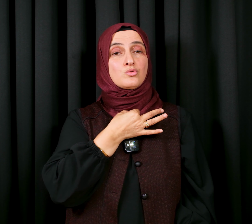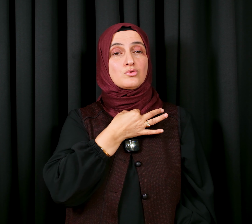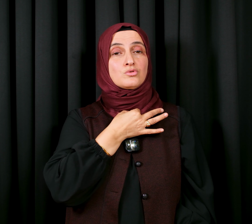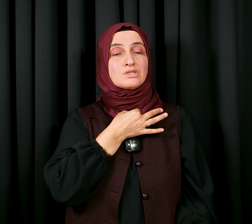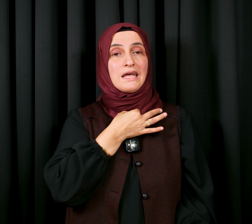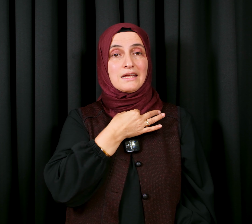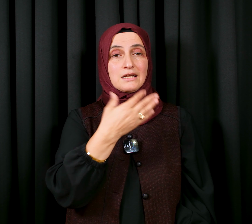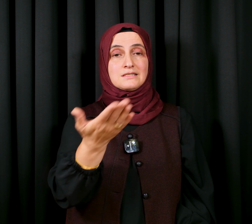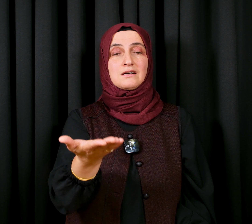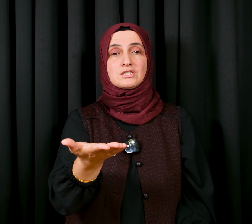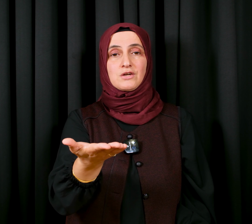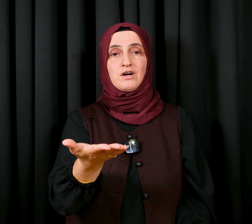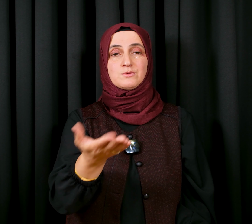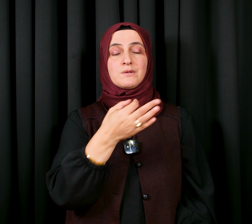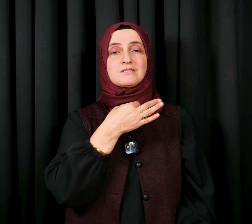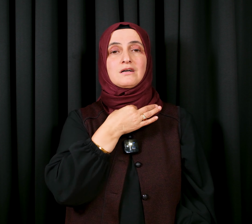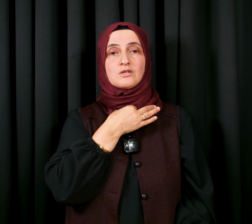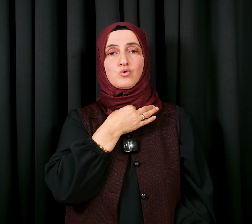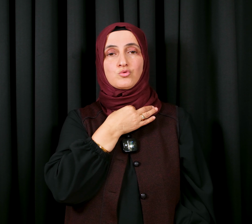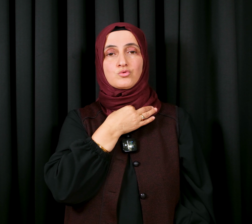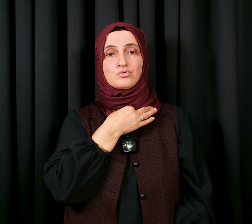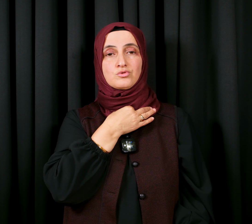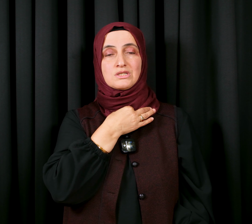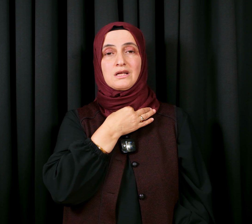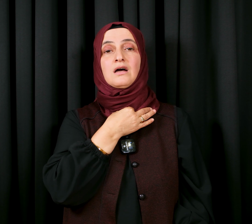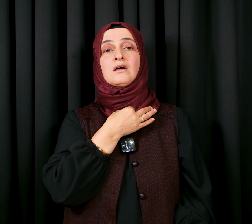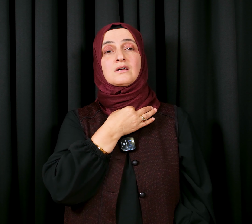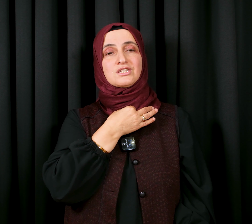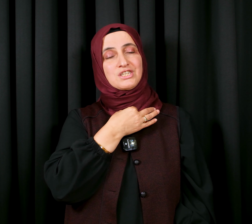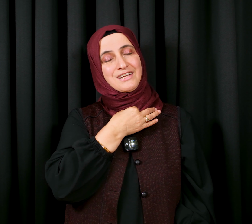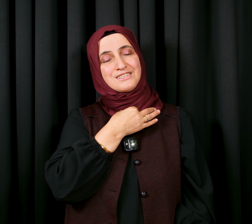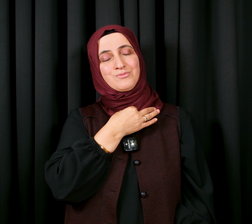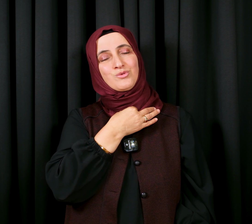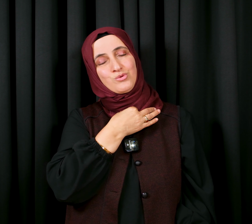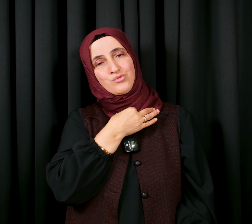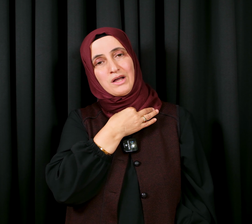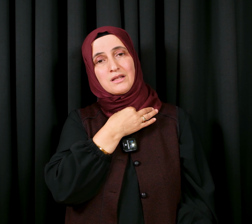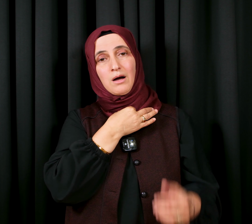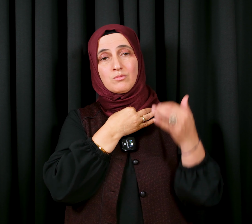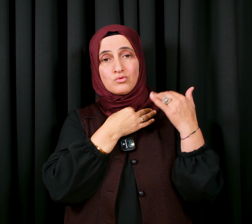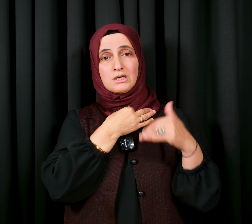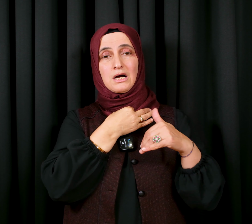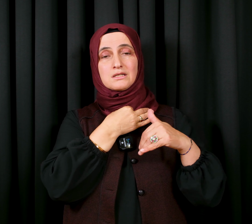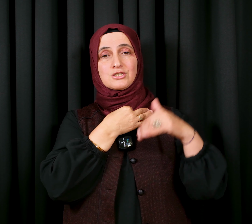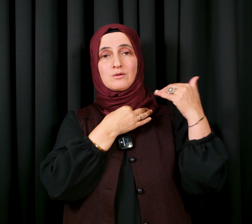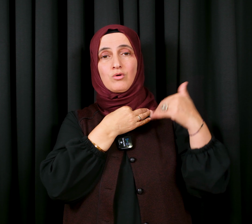Dokunduğunuzda eğer elinizi karşı tarafa açmayıp sadece dokunduğunuzda da rica ederim lütfen. Ama mutlaka arkadaşlar bu